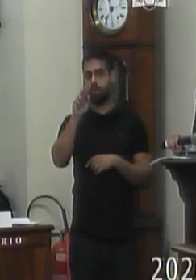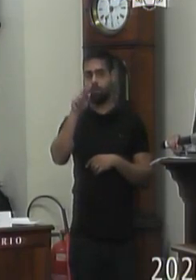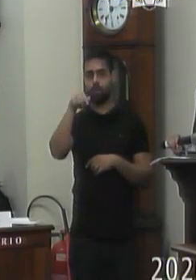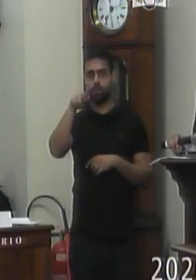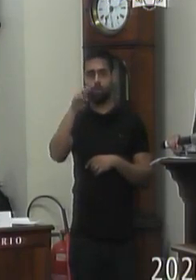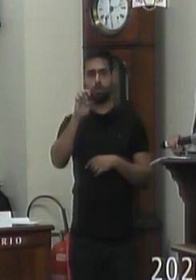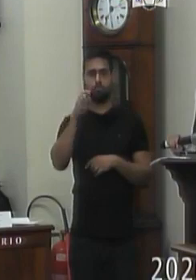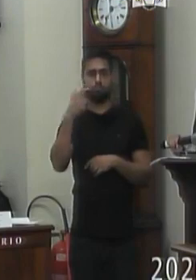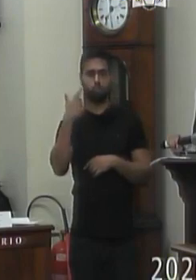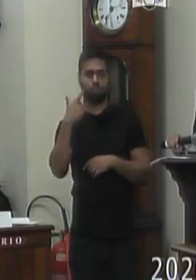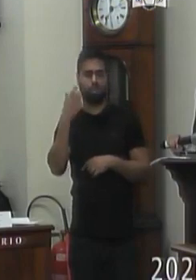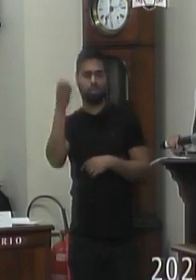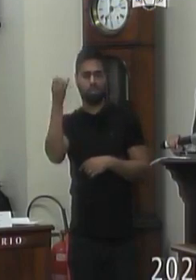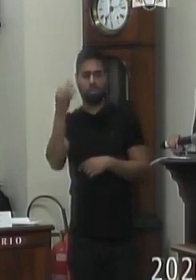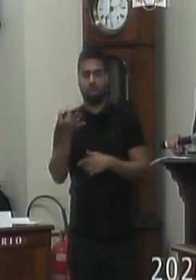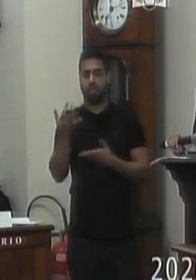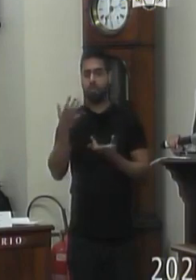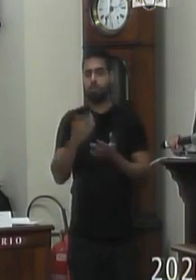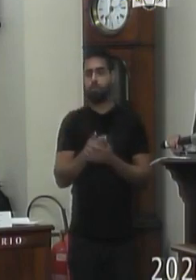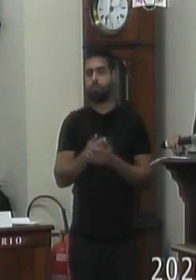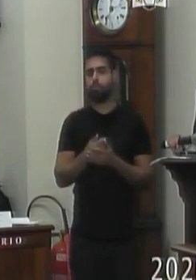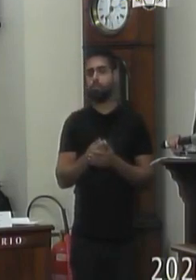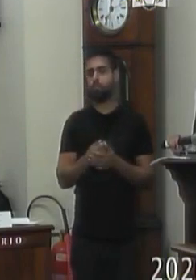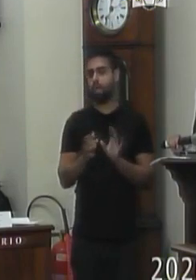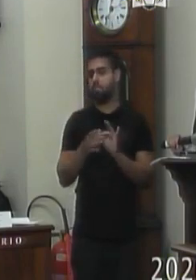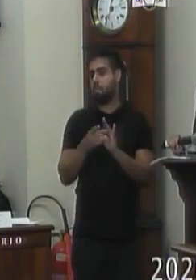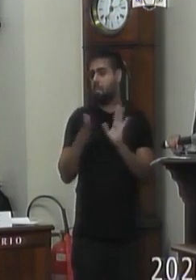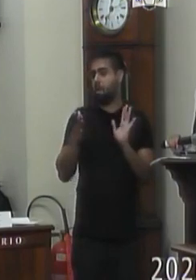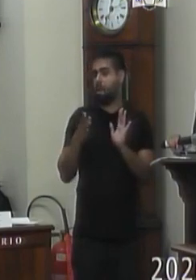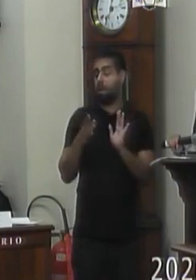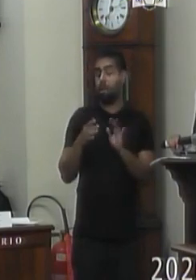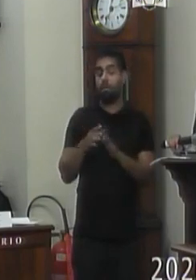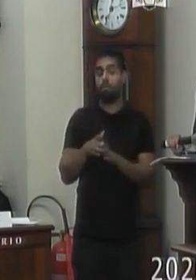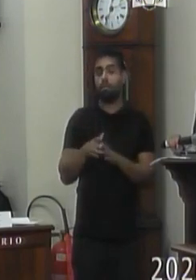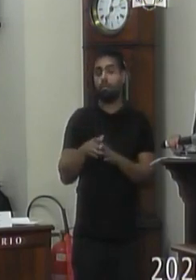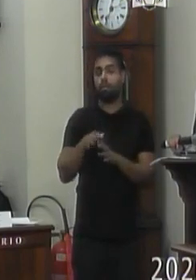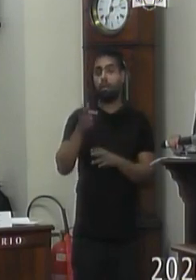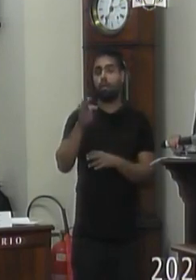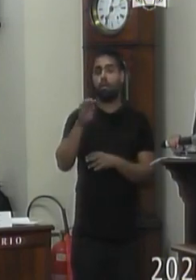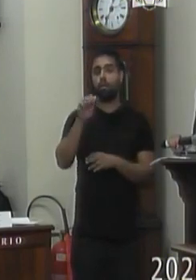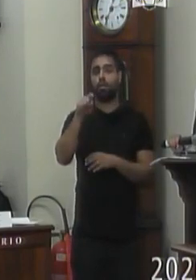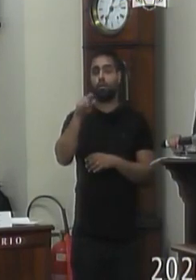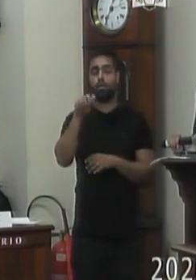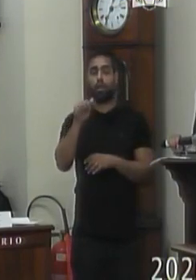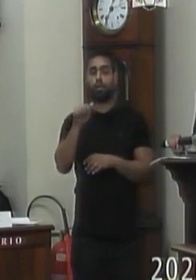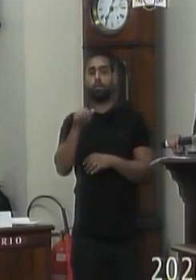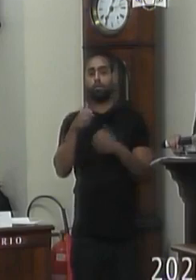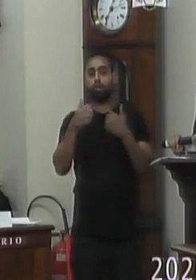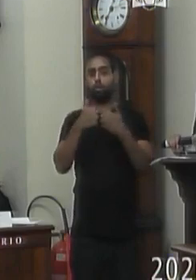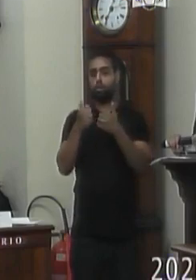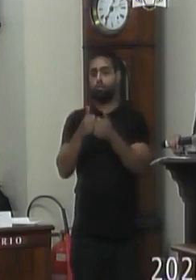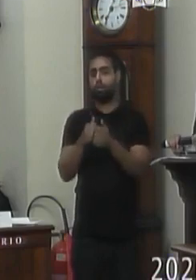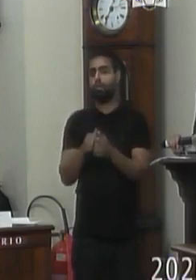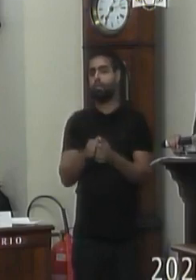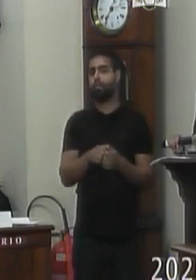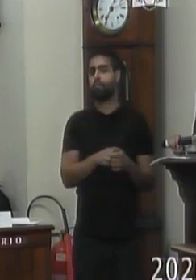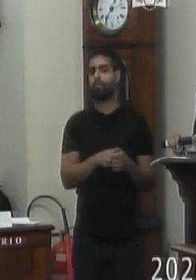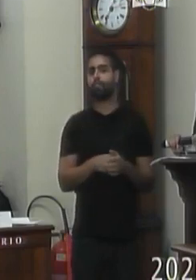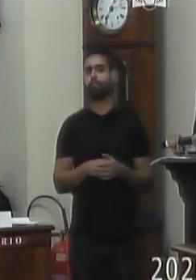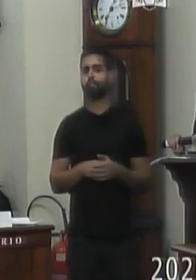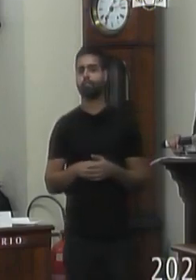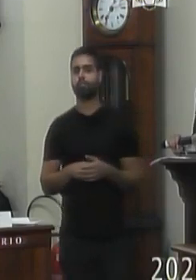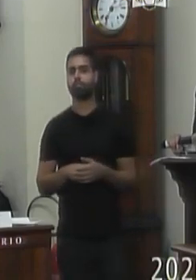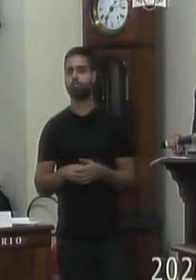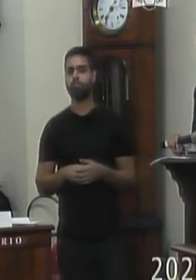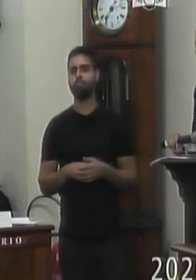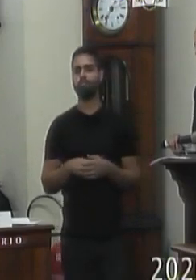não tem explicação você abrir mão de uma taxa de embarque e ter que frequentar um